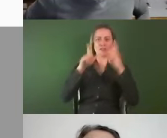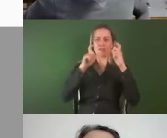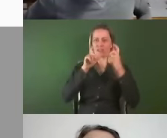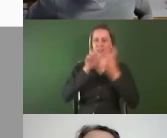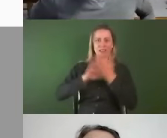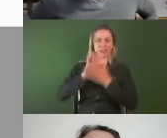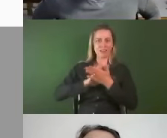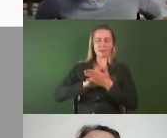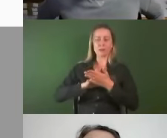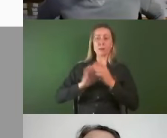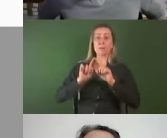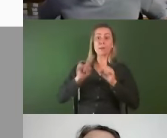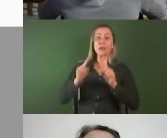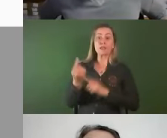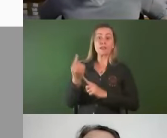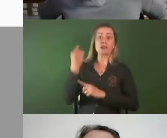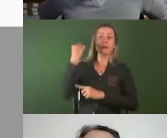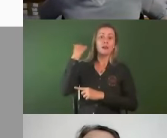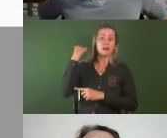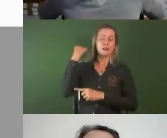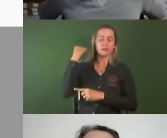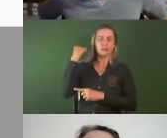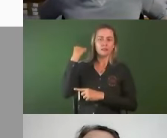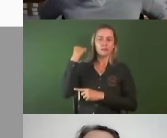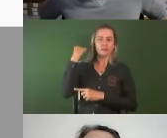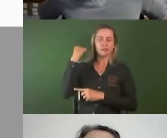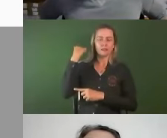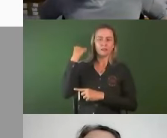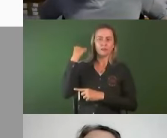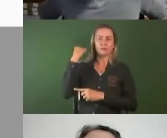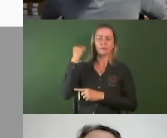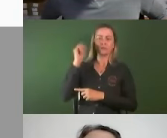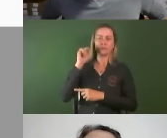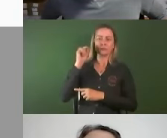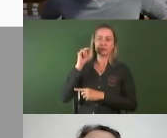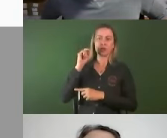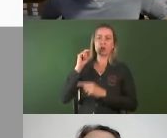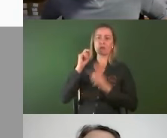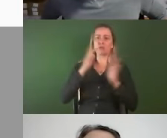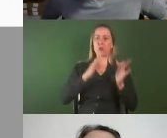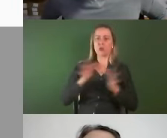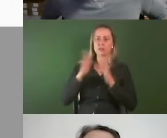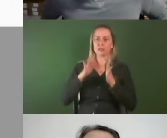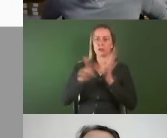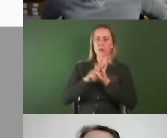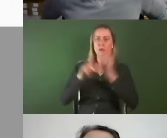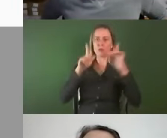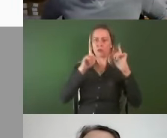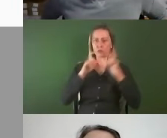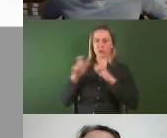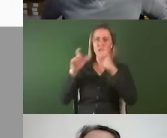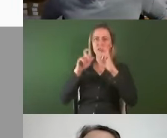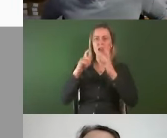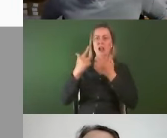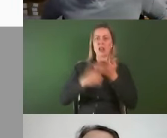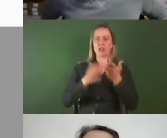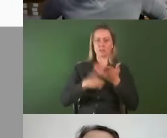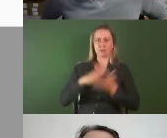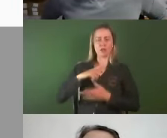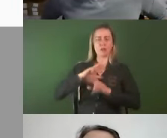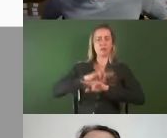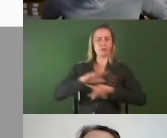Porém, antes disso, a produção fotográfica está totalmente vinculada ao livro, né? E eu vou mostrar alguns livros